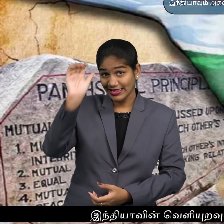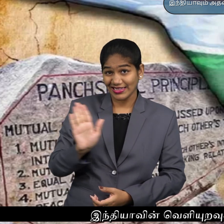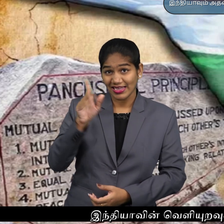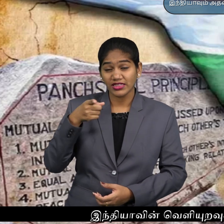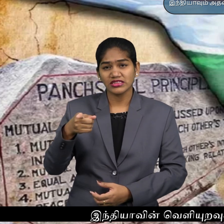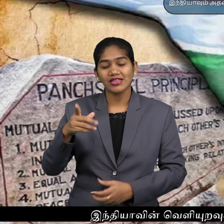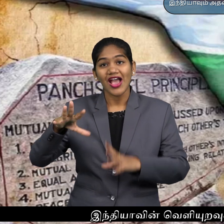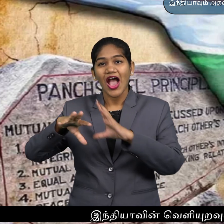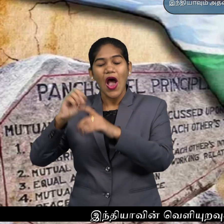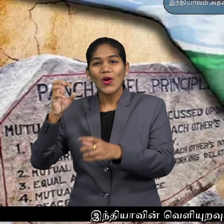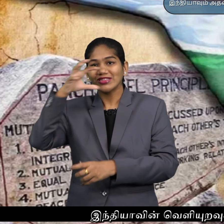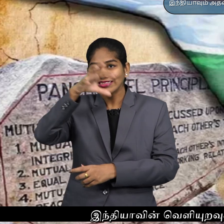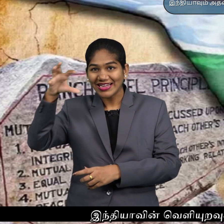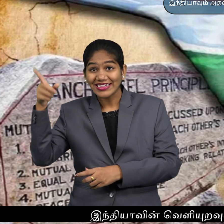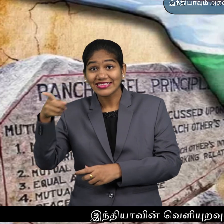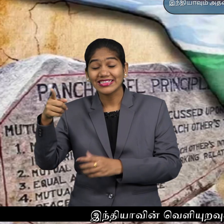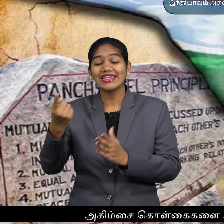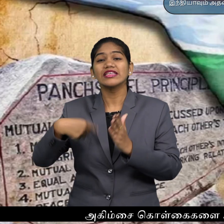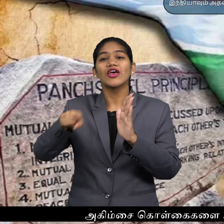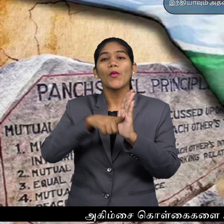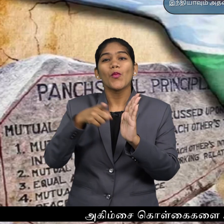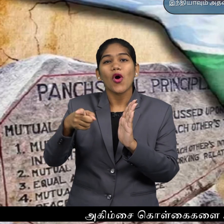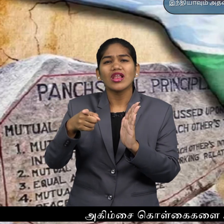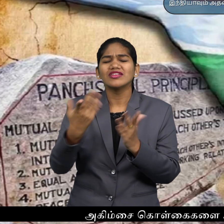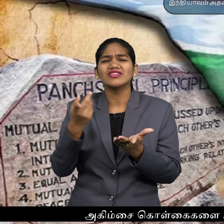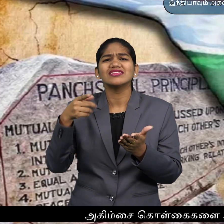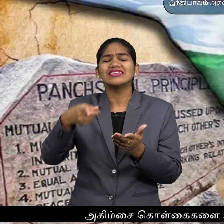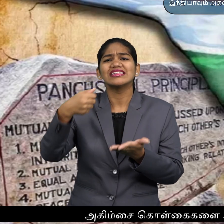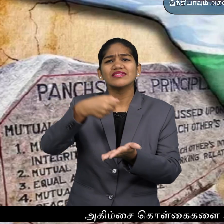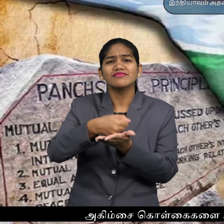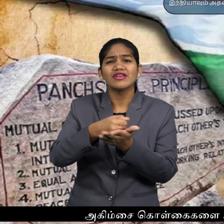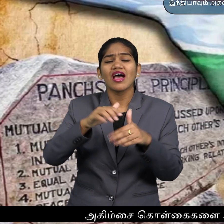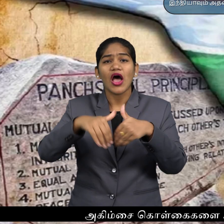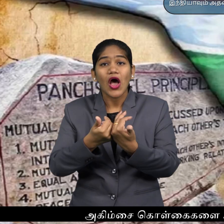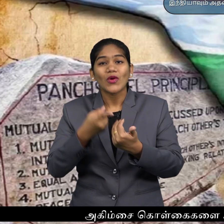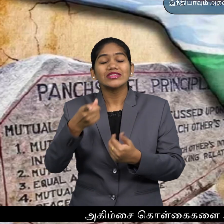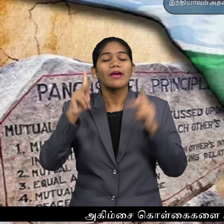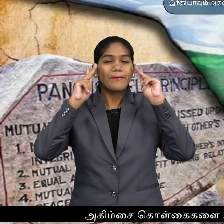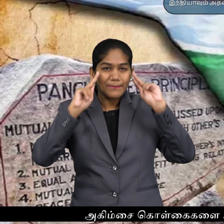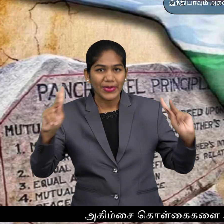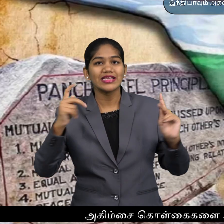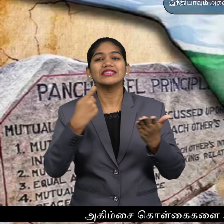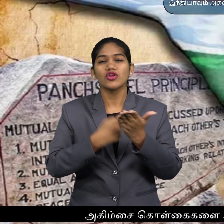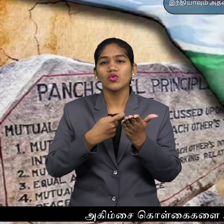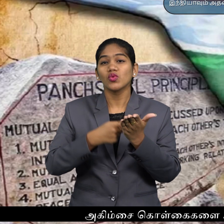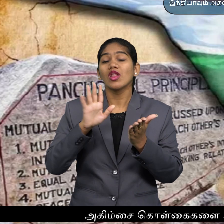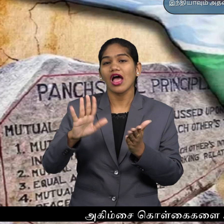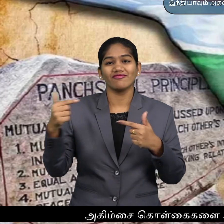இந்தியாவின் வெளியுறவு கொள்கை அமைதி மற்றும் அகிம்சை கொள்கைகளை அடிப்படையாக கொண்டது.